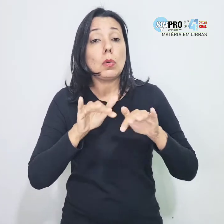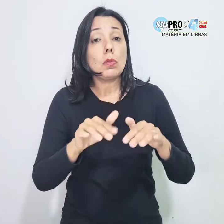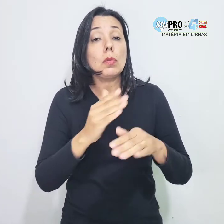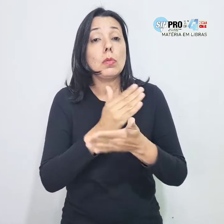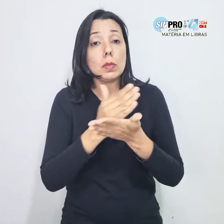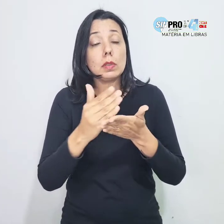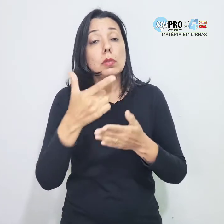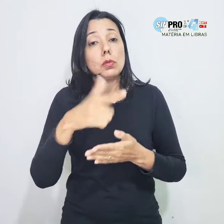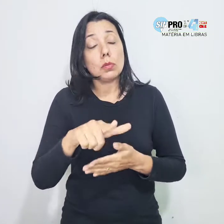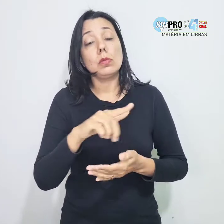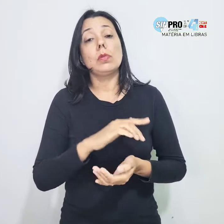começando.